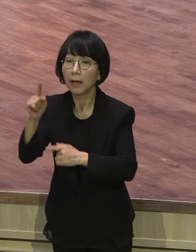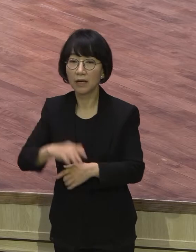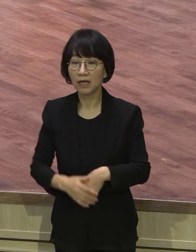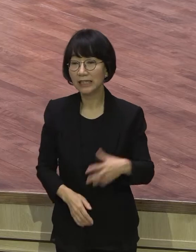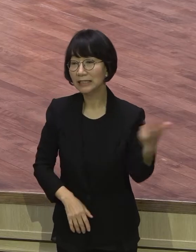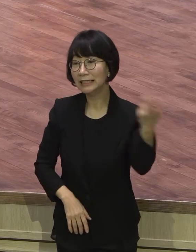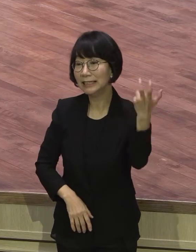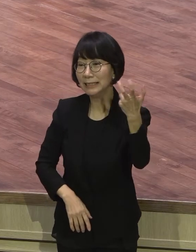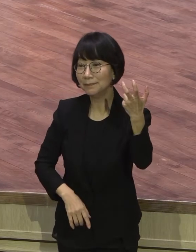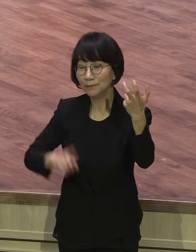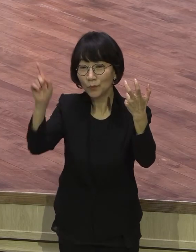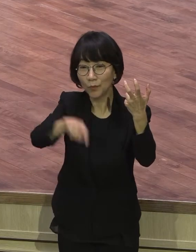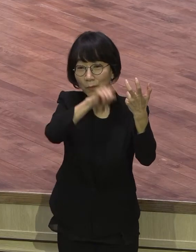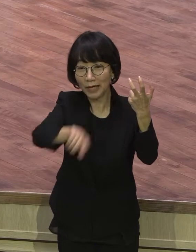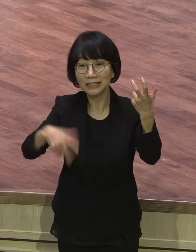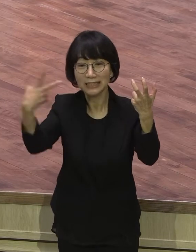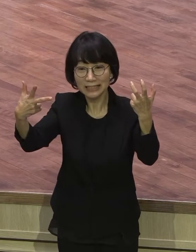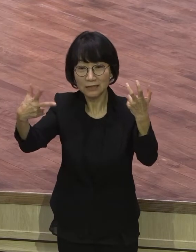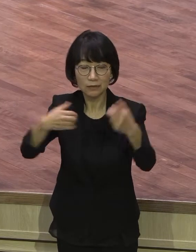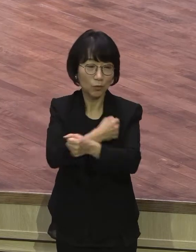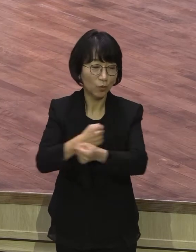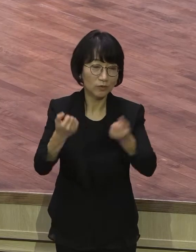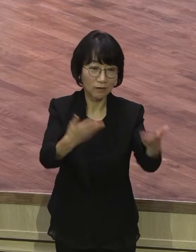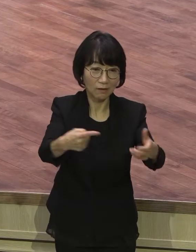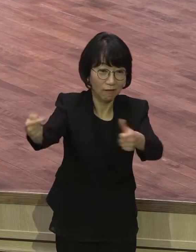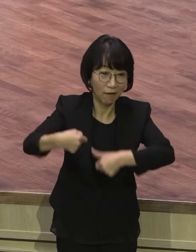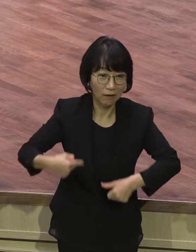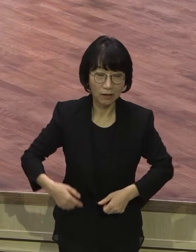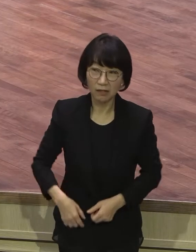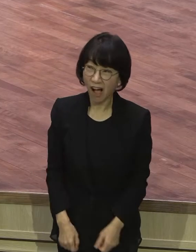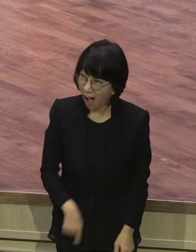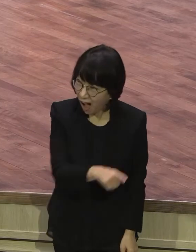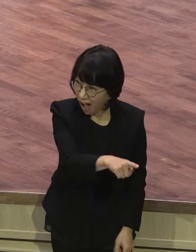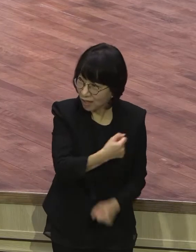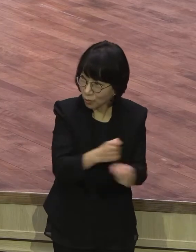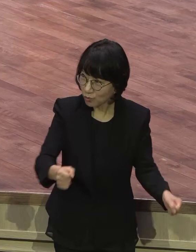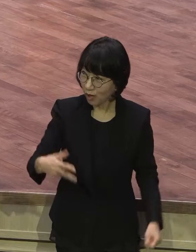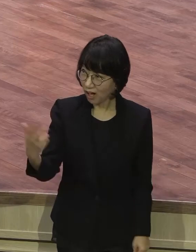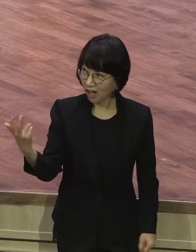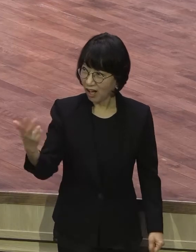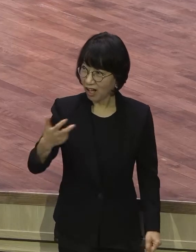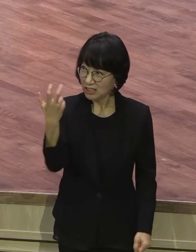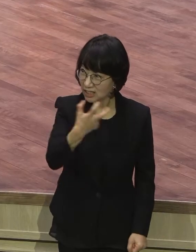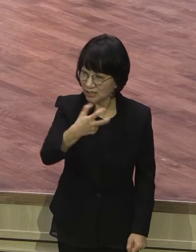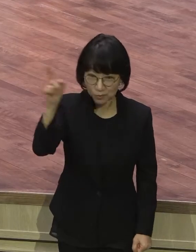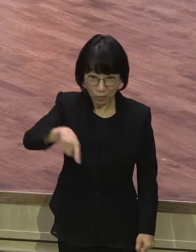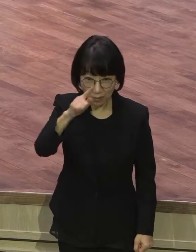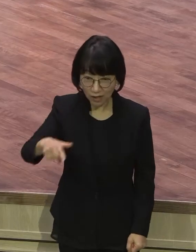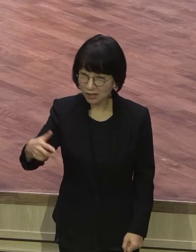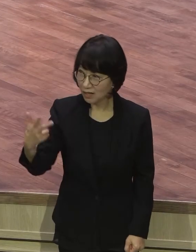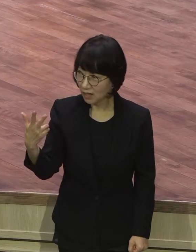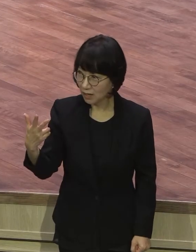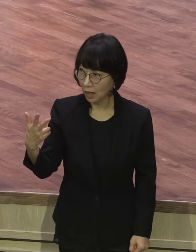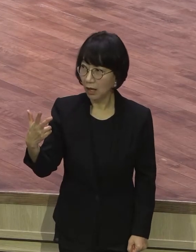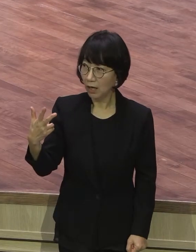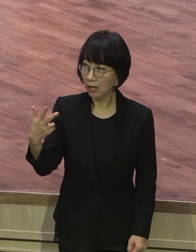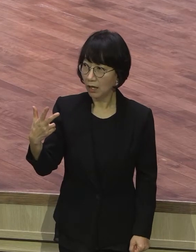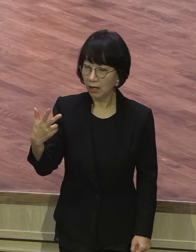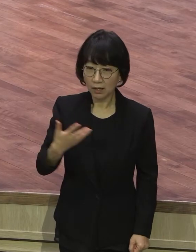일흔 번씩, 일곱 번. 예수님 말씀이에요. 어떻게 이 사람부터 용서할 수 있습니까? 일흔 번씩, 일곱 번이라 용서해